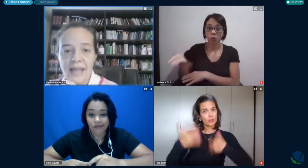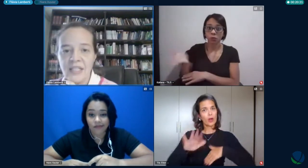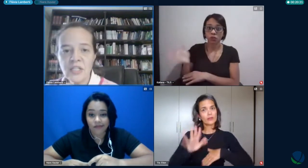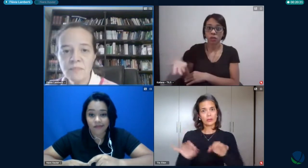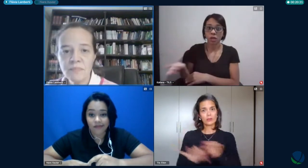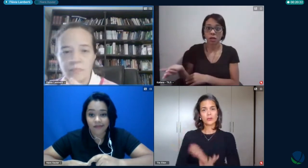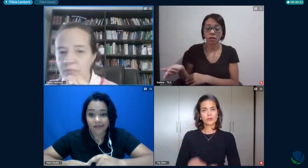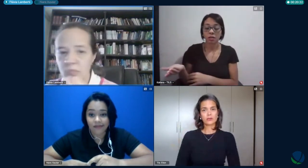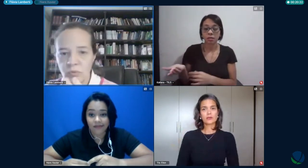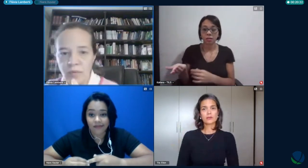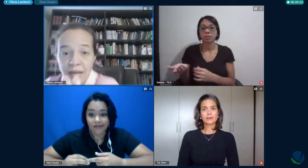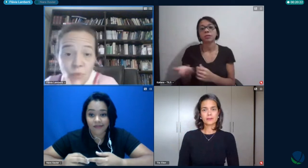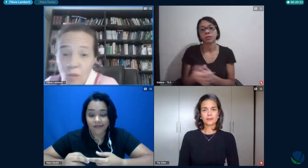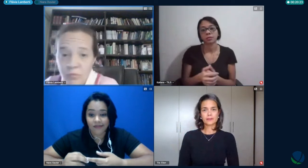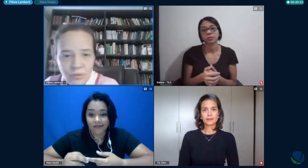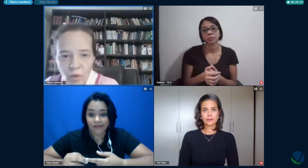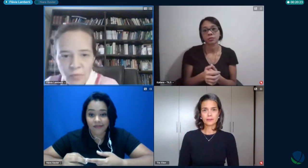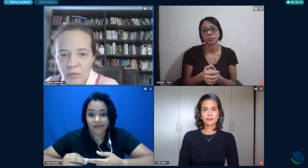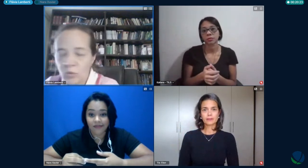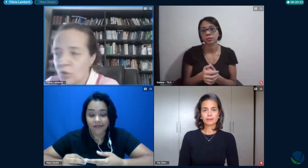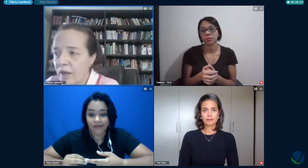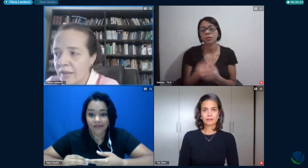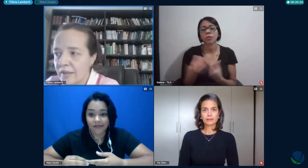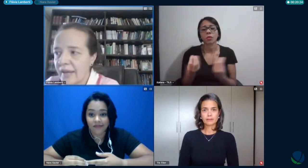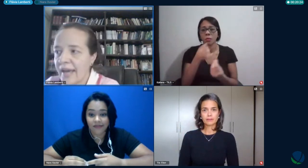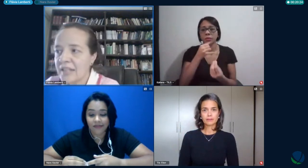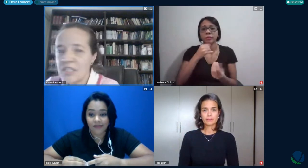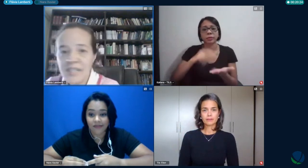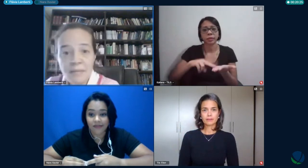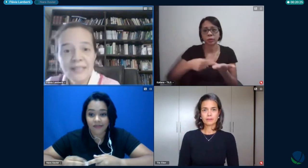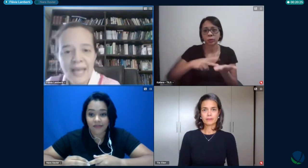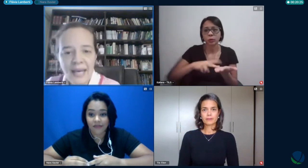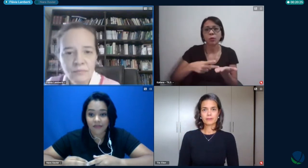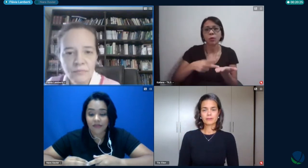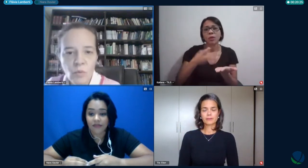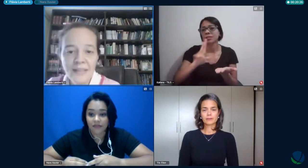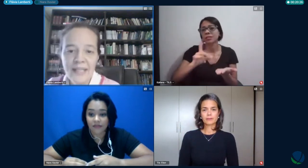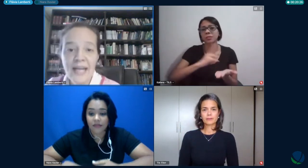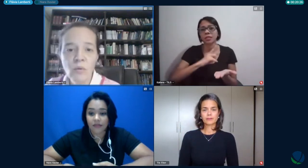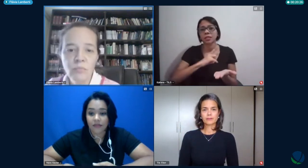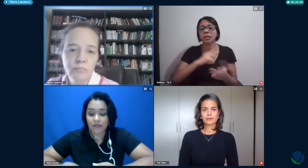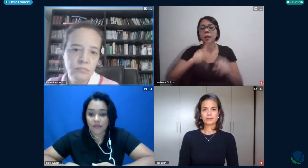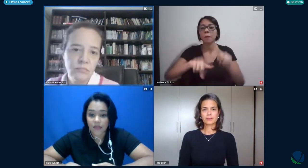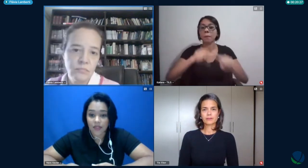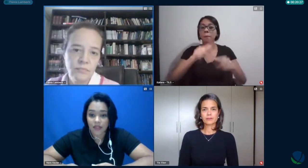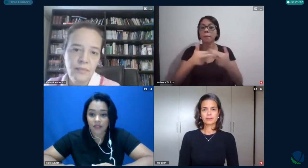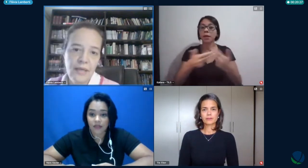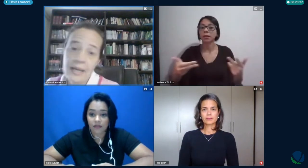Porque a gente, né, como tradutor, né, a gente sempre tem o material,